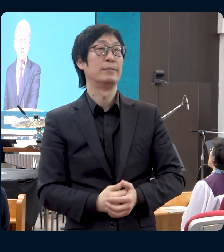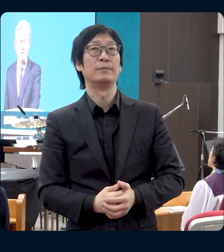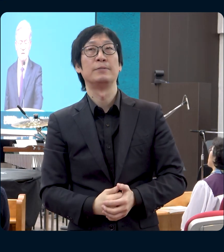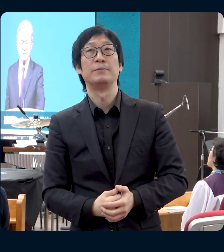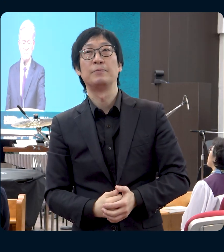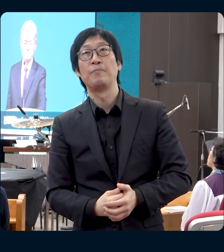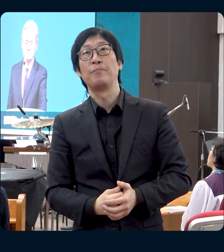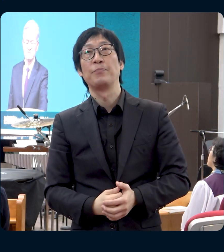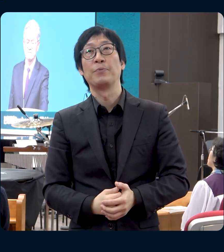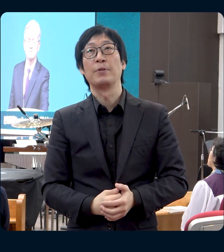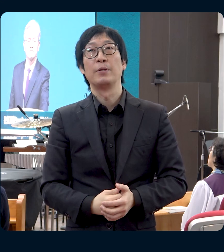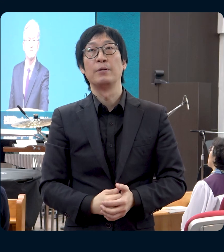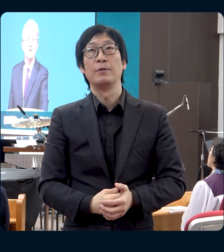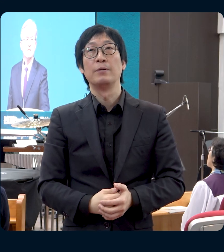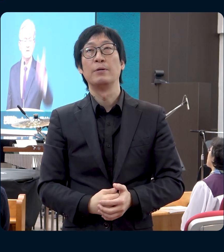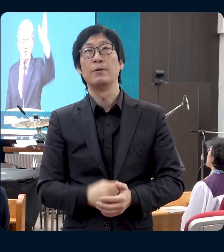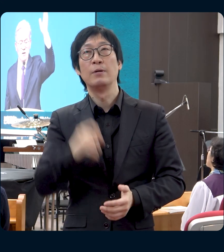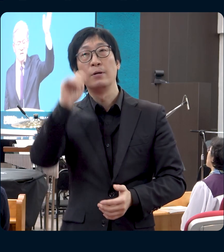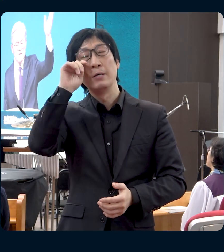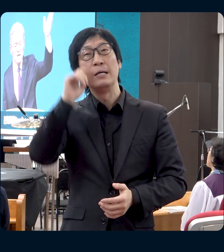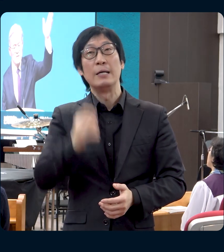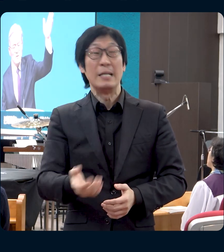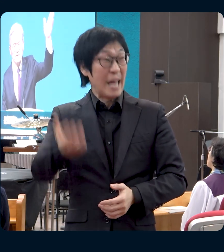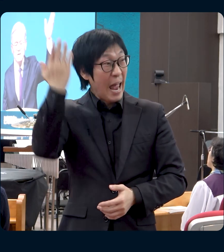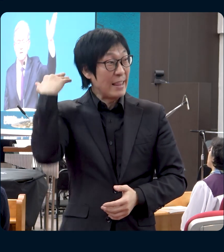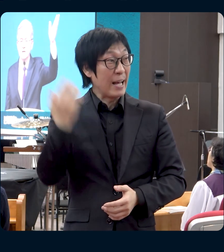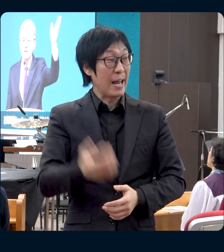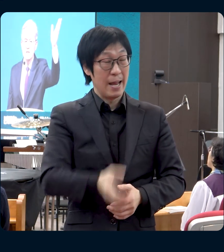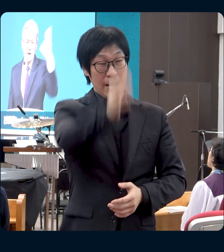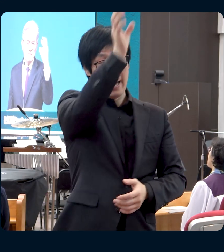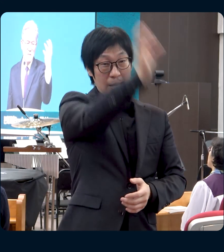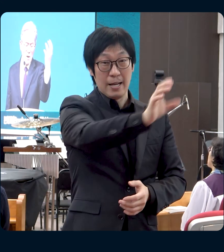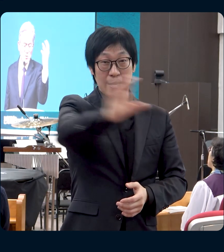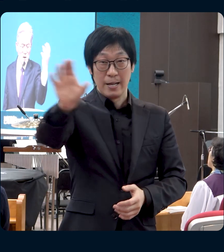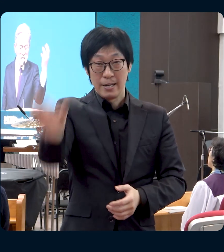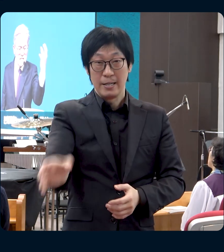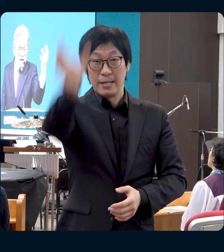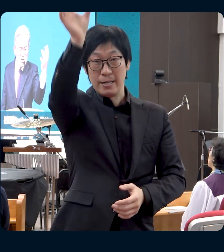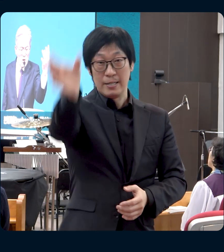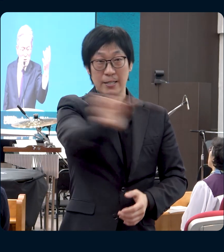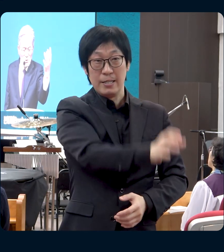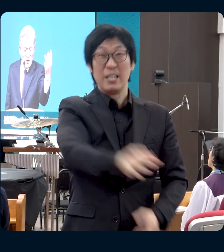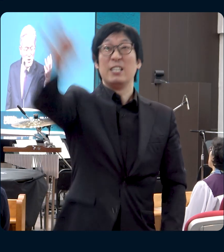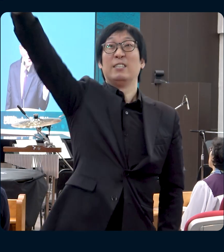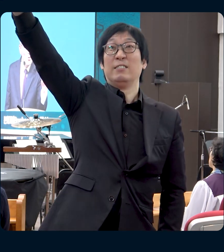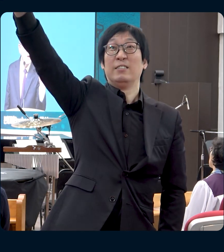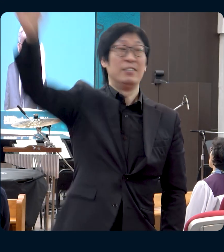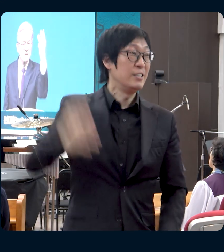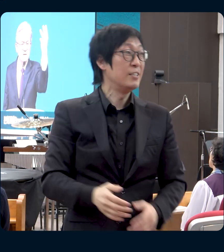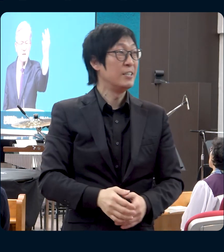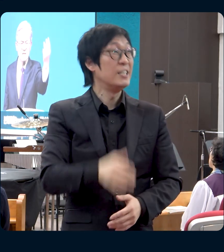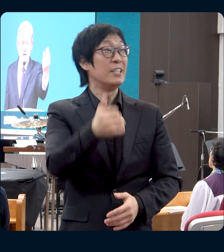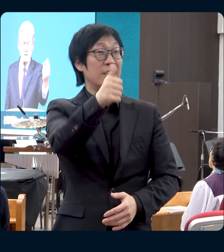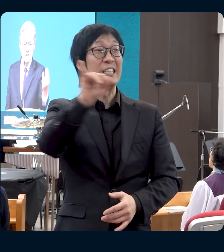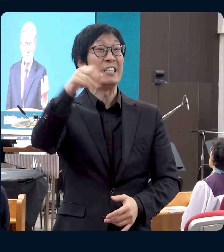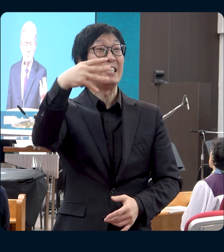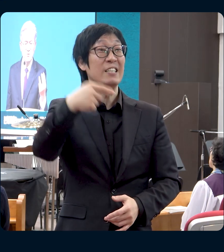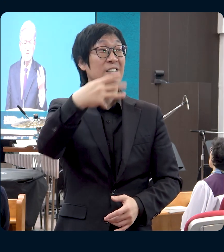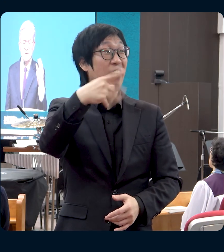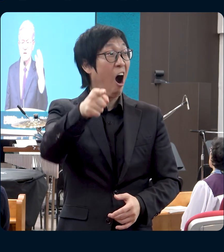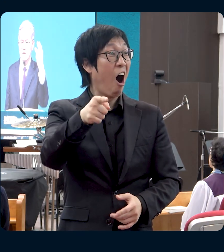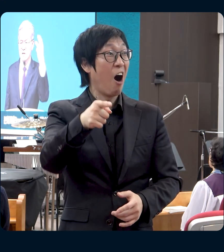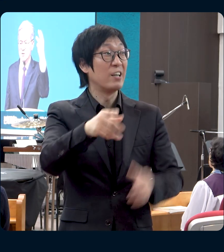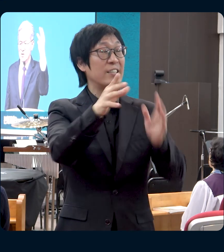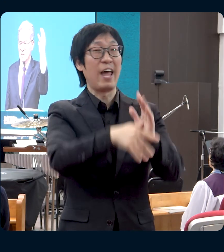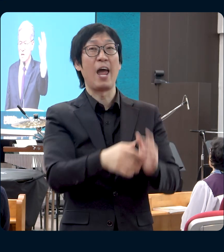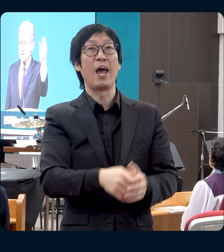지금 우리 시대는 히틀러가 등장해서 사람들의 마음속에 있는 상처를 이용해서 선동하면서 제일